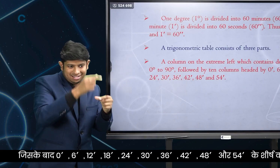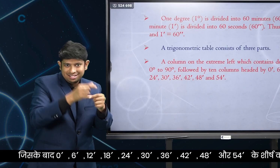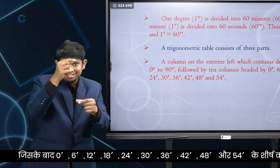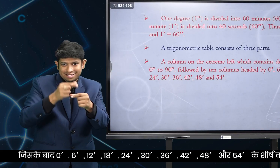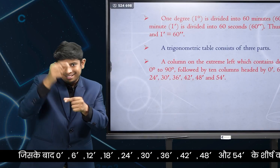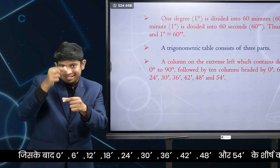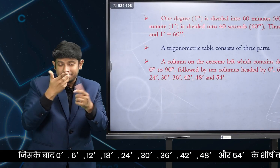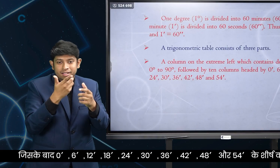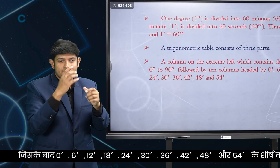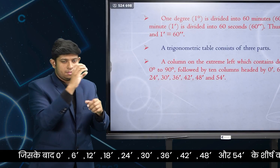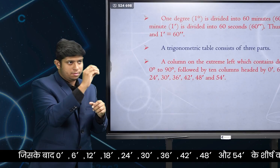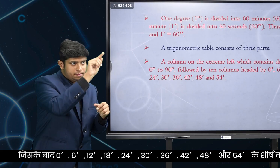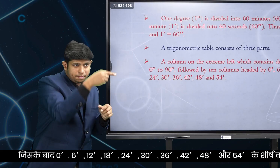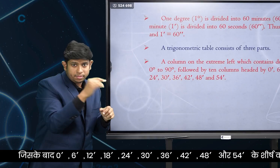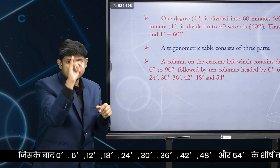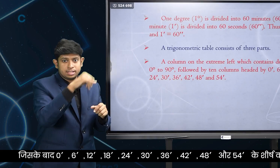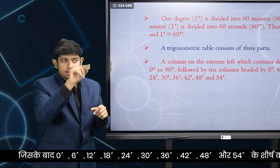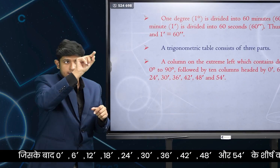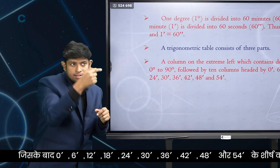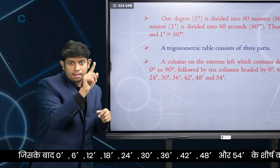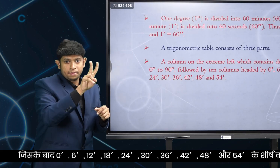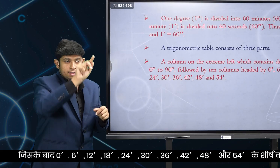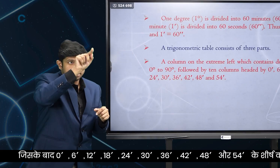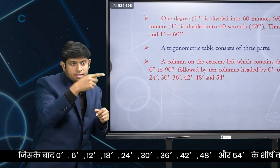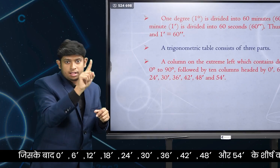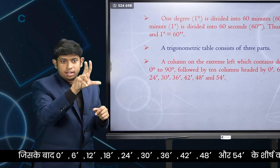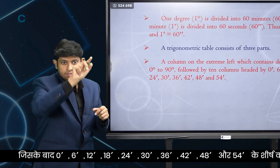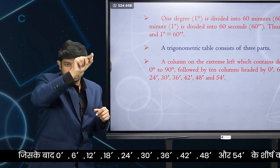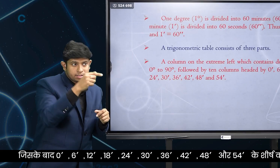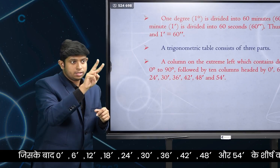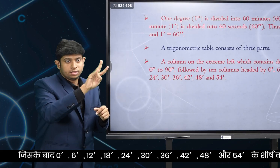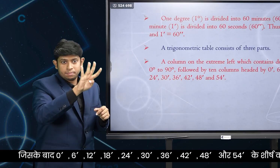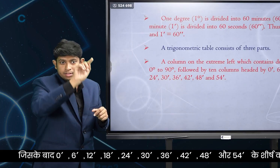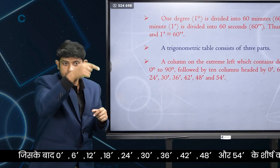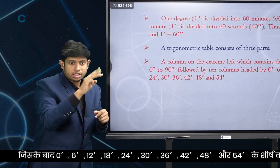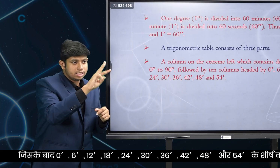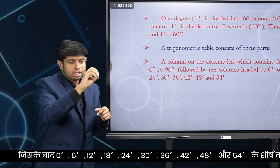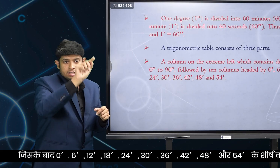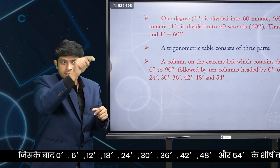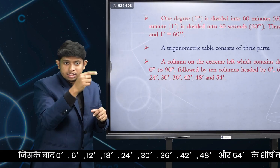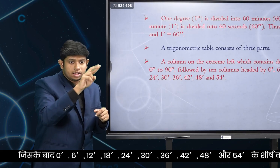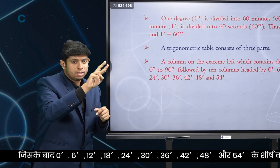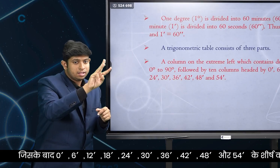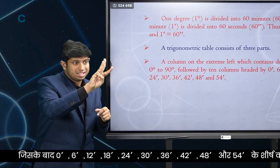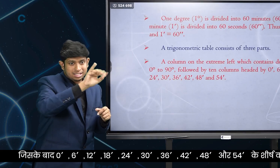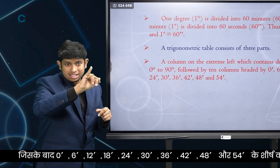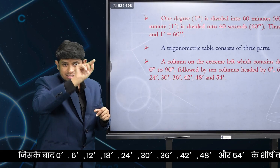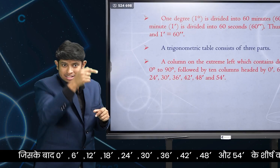मिनट, 6 मिनट, 12 मिनट, 18 मिनट, 24 मिनट, 30 मिनट, 36